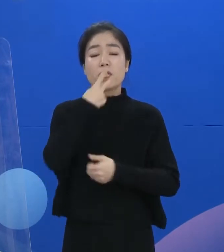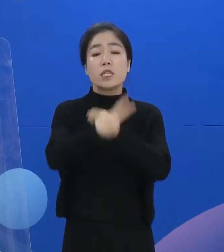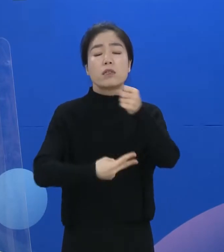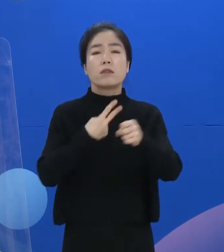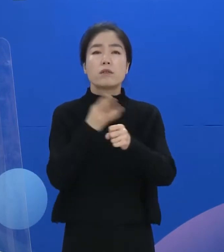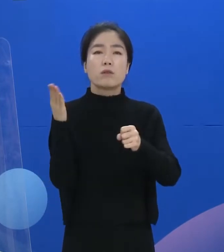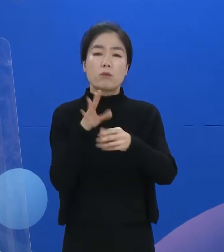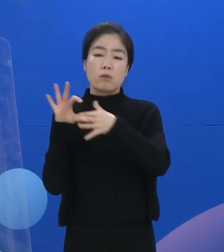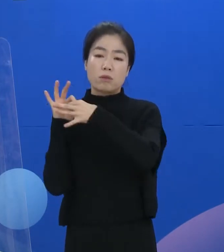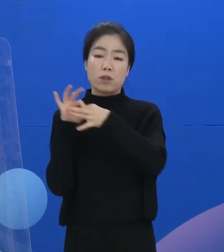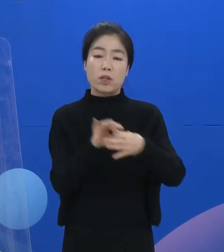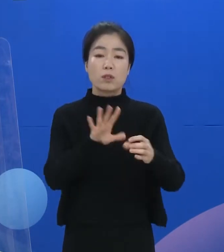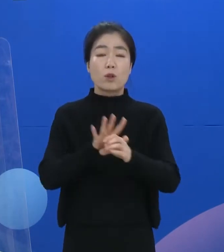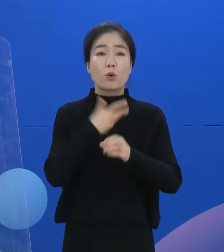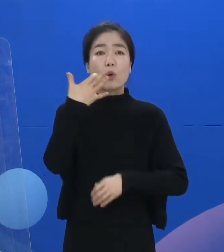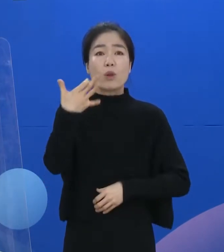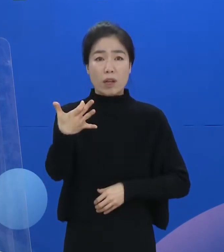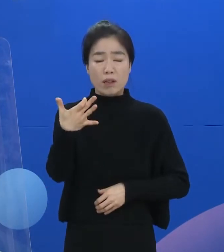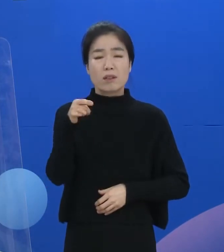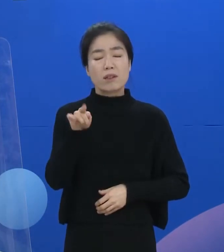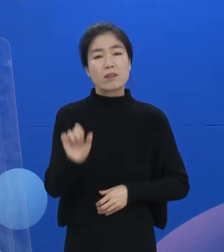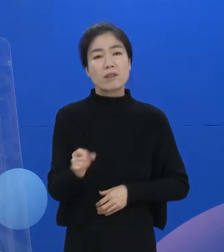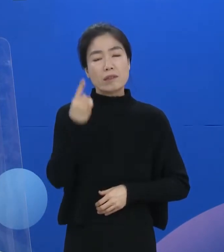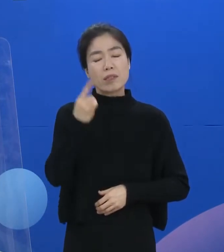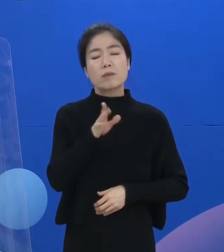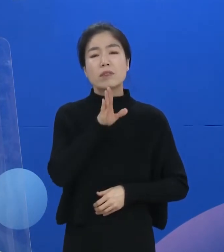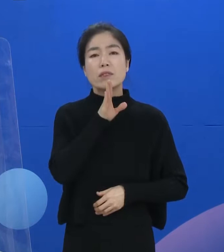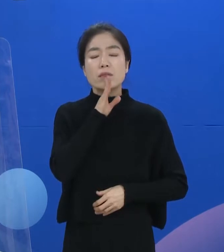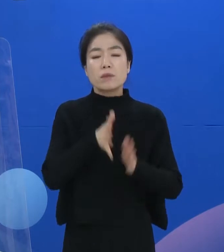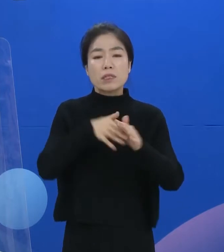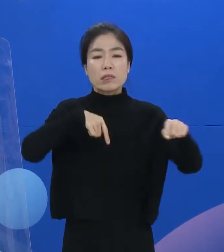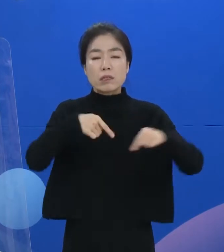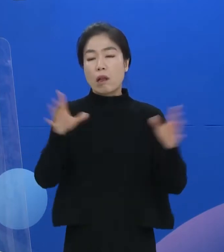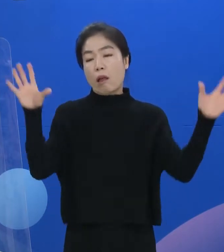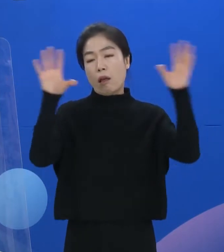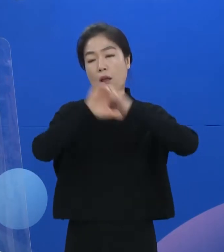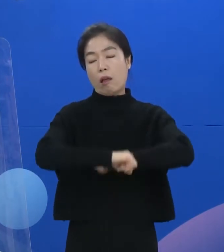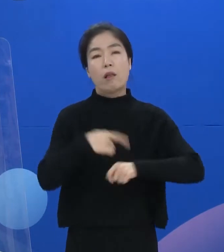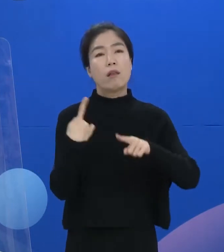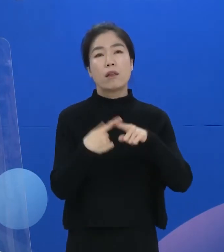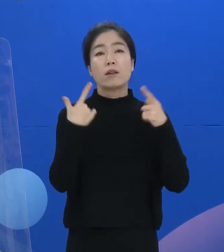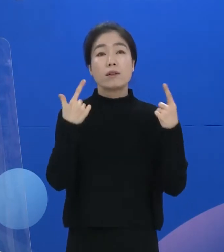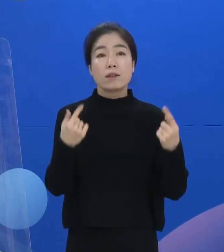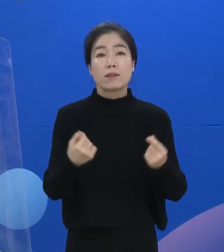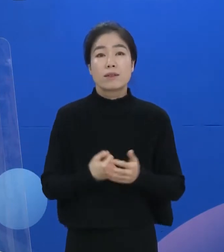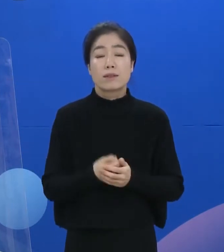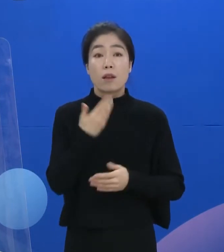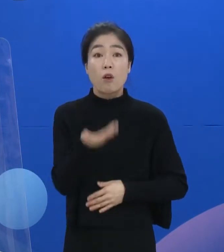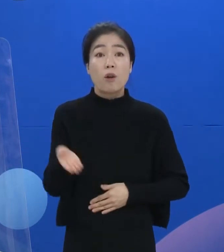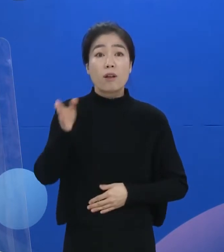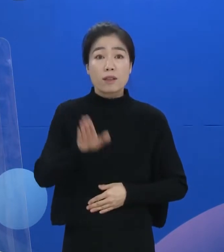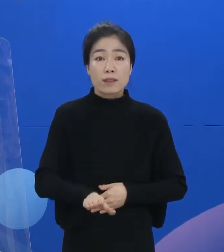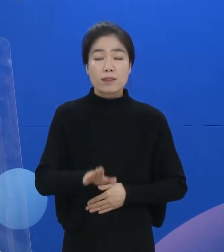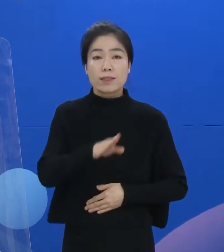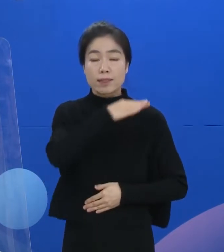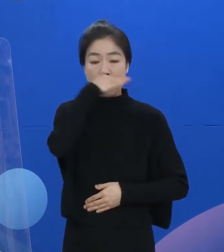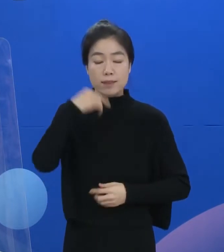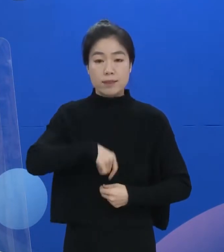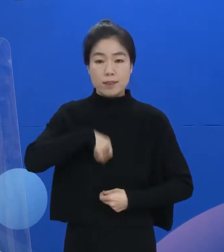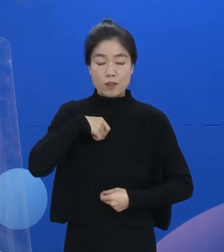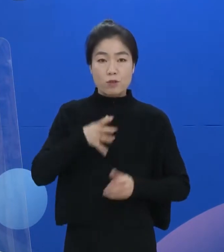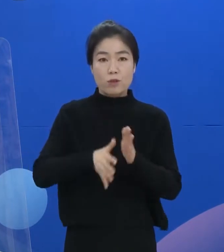큰 성과를 내기 참으로 짧은 기간이었고 더욱이 2년 가까이 지속된 코로나 일구는